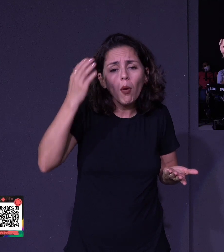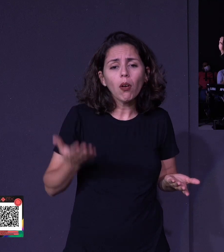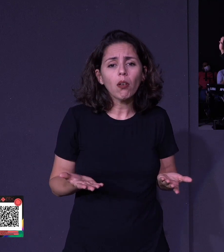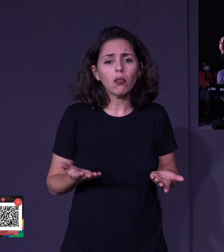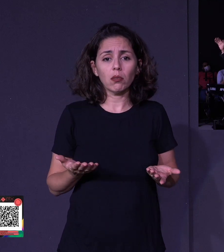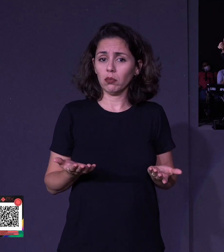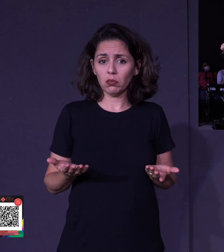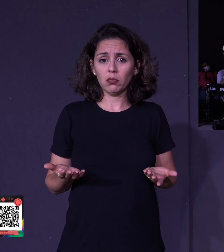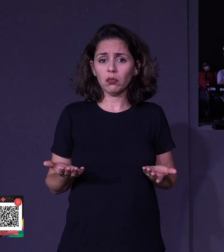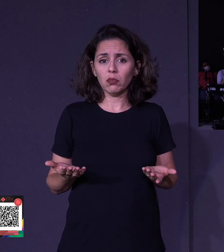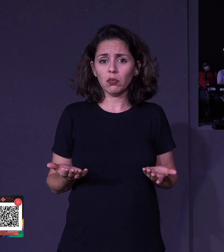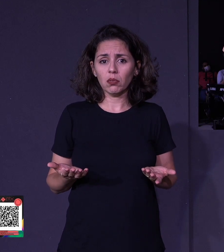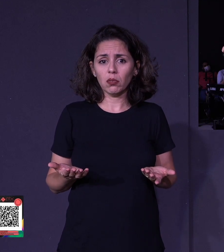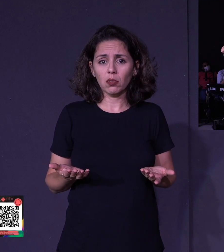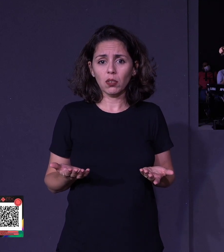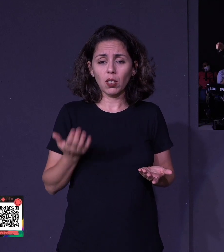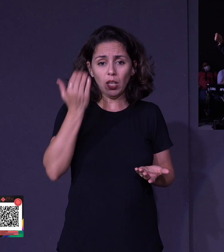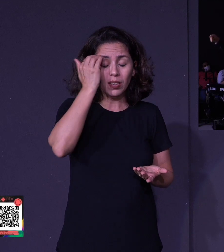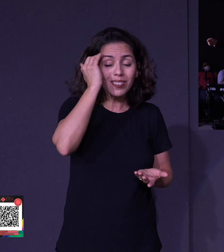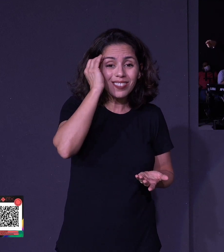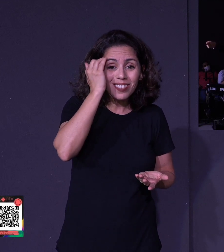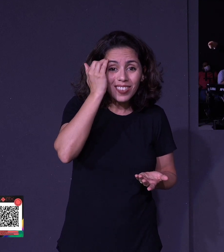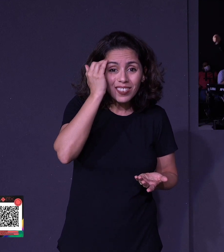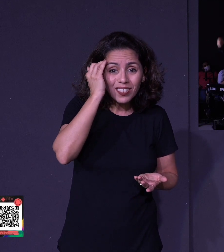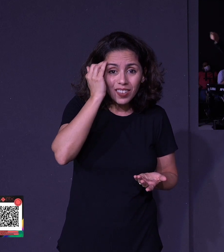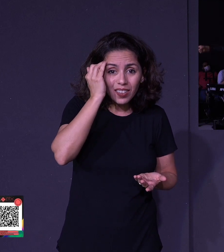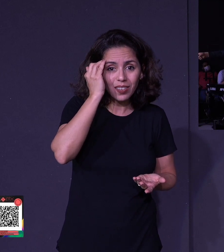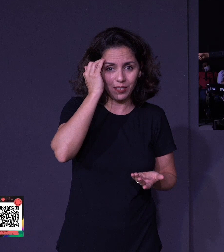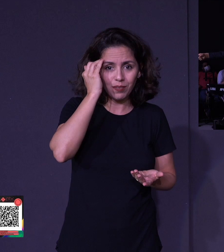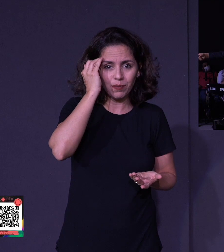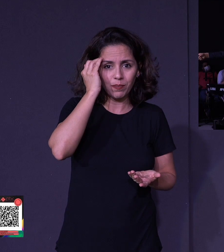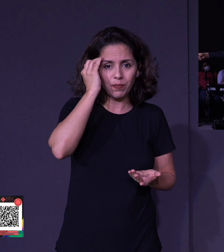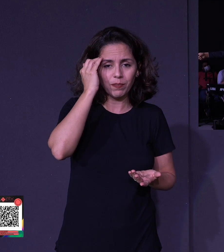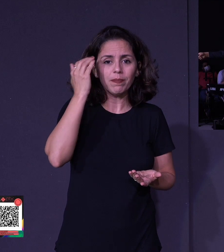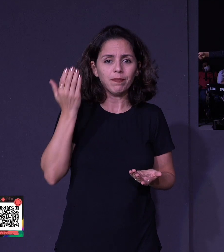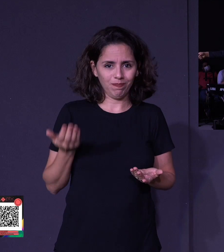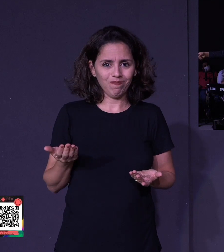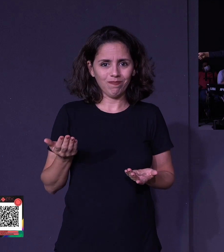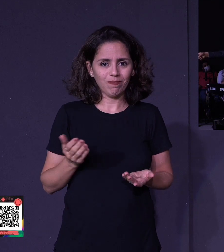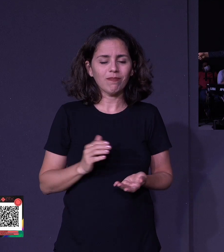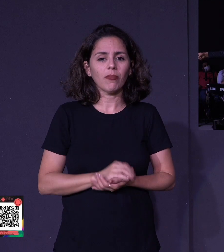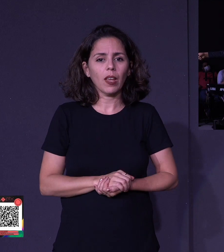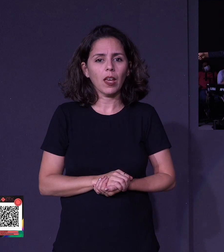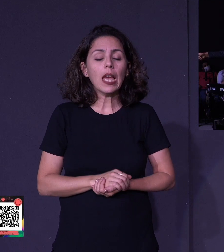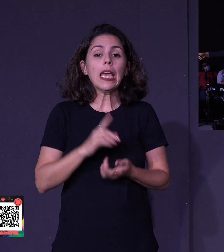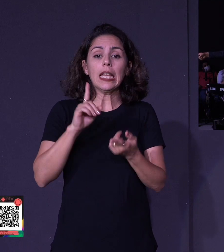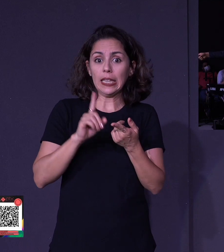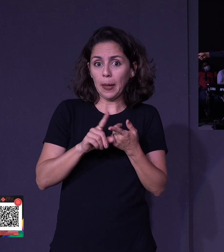língua é só no quarto, amém? Mas os filhos têm que ver o pai beijando a mãe. Tem ou não